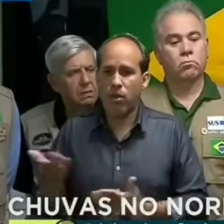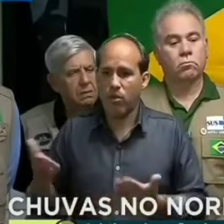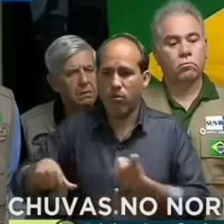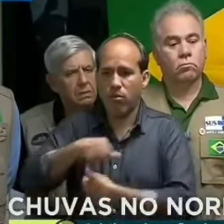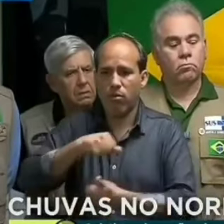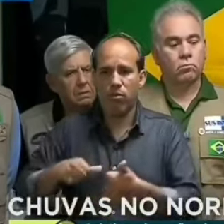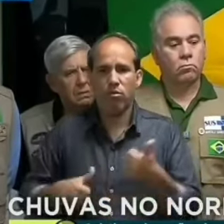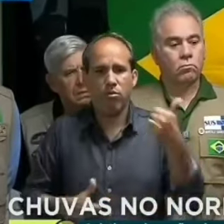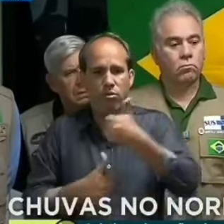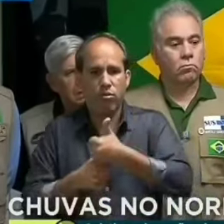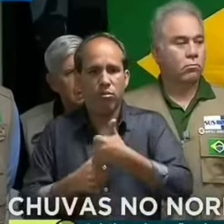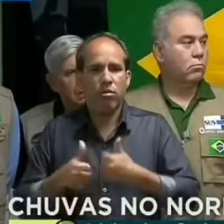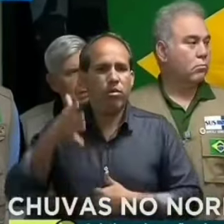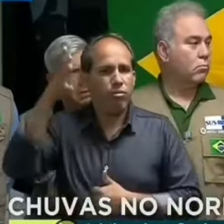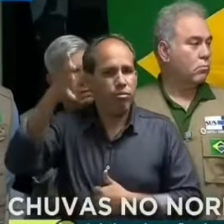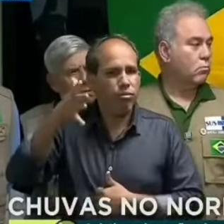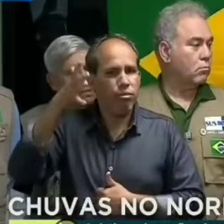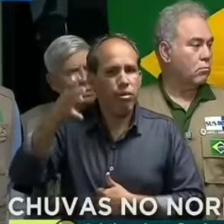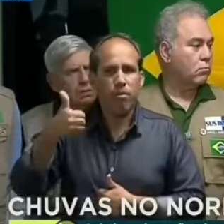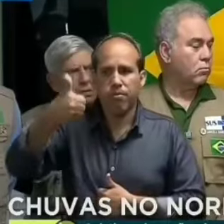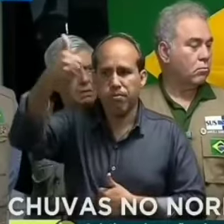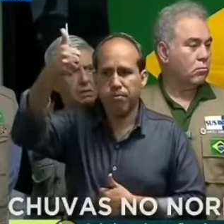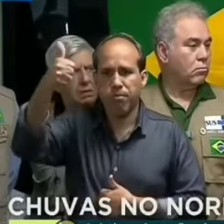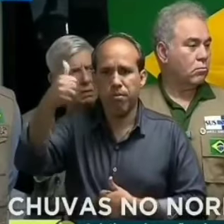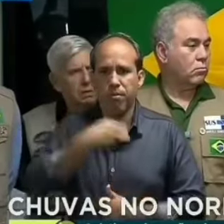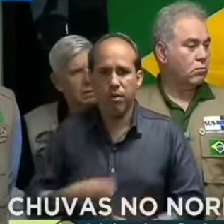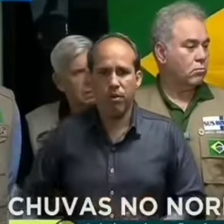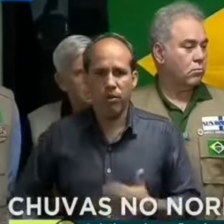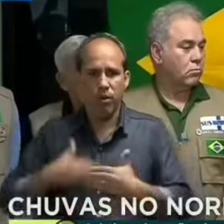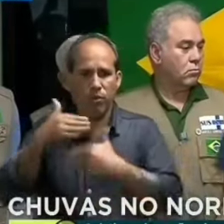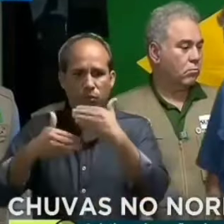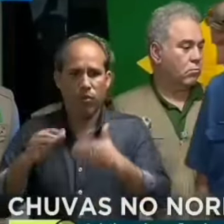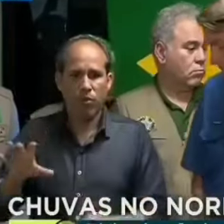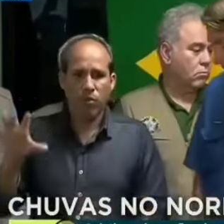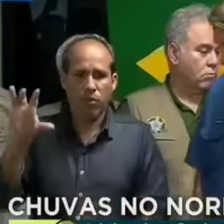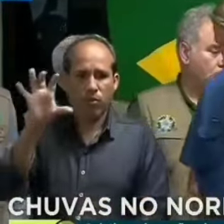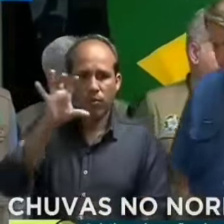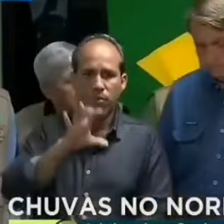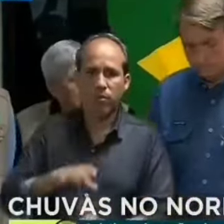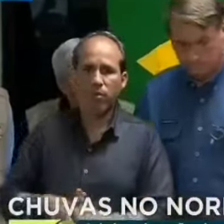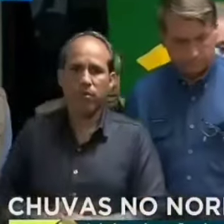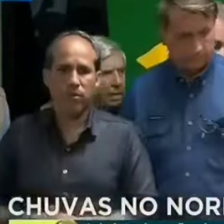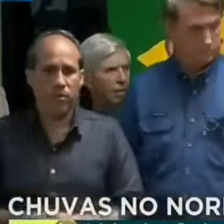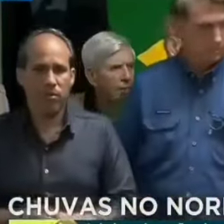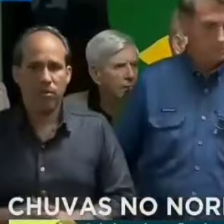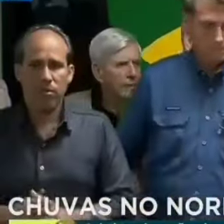palavra, primeiramente, ao ministro do Desenvolvimento Regional.